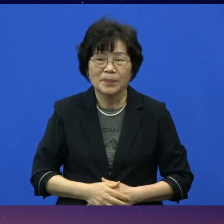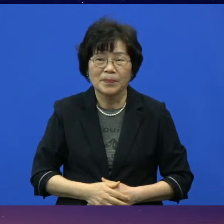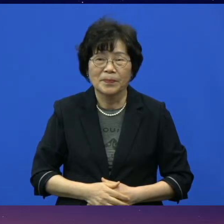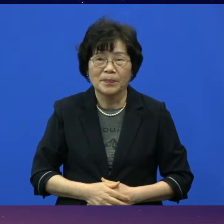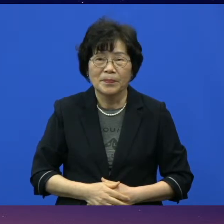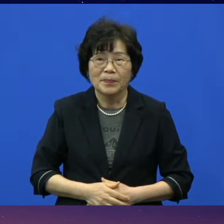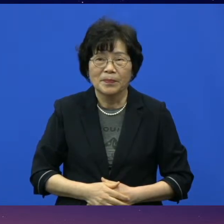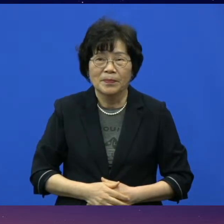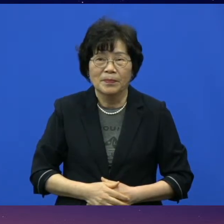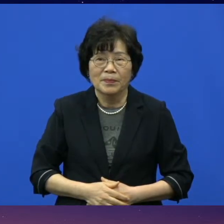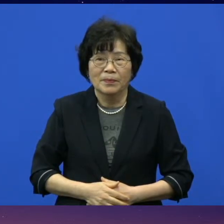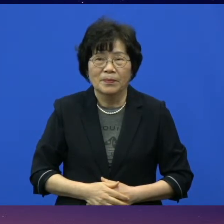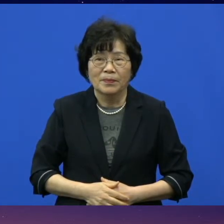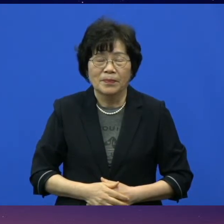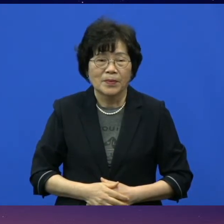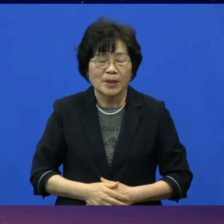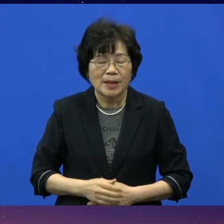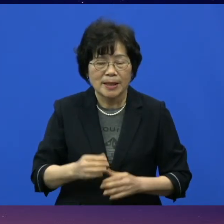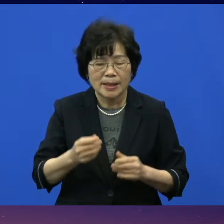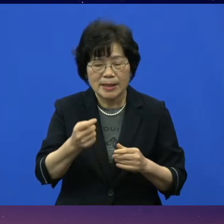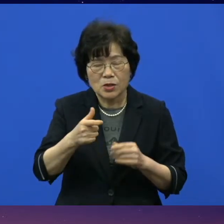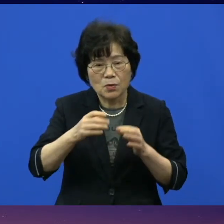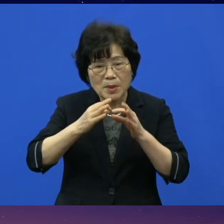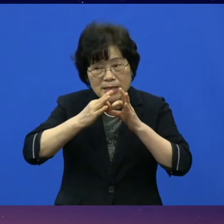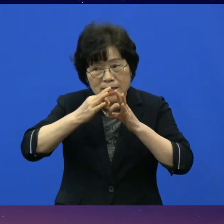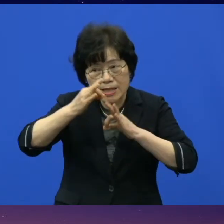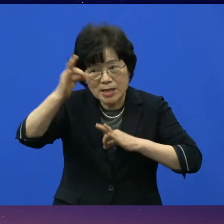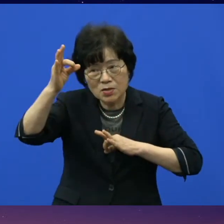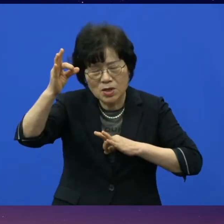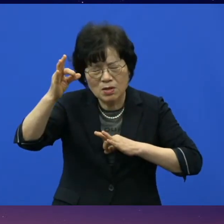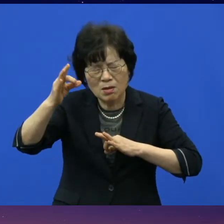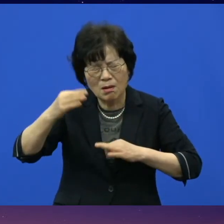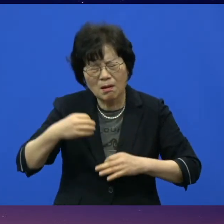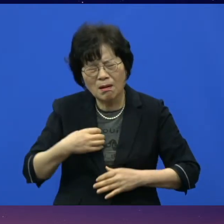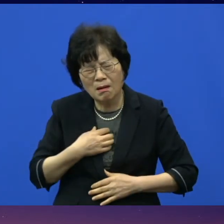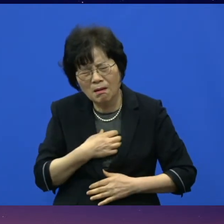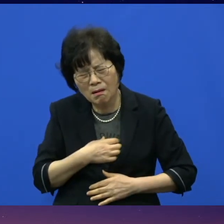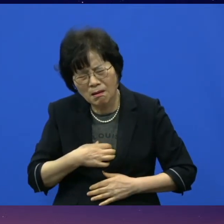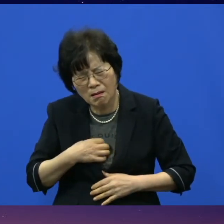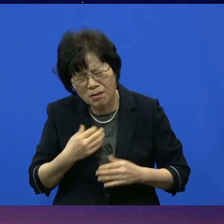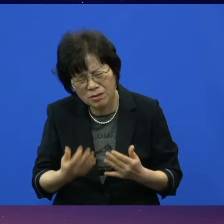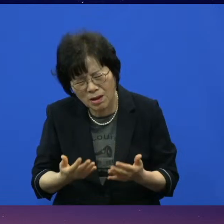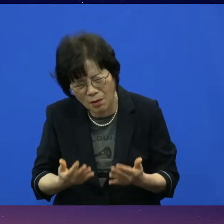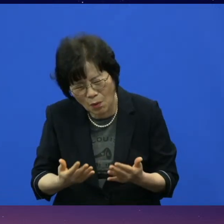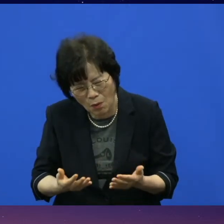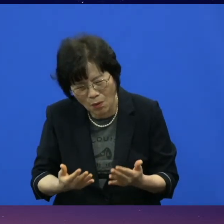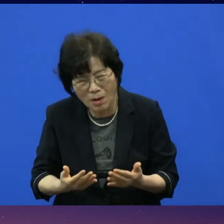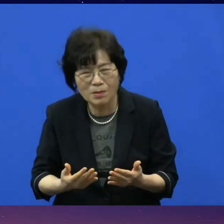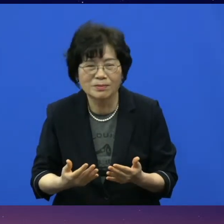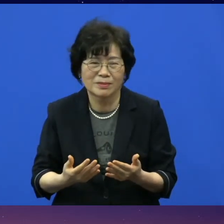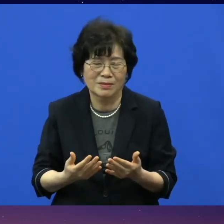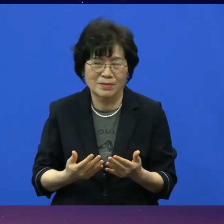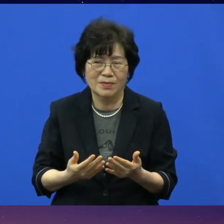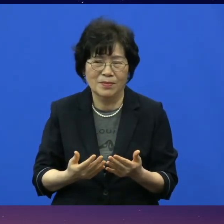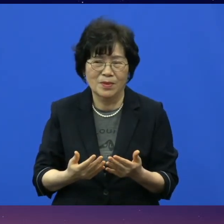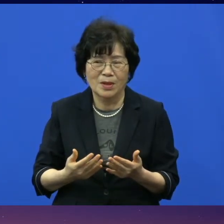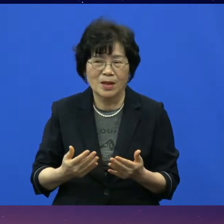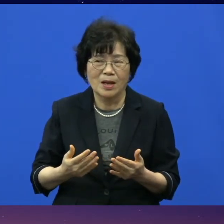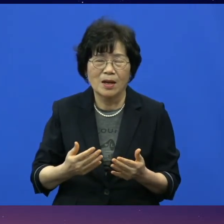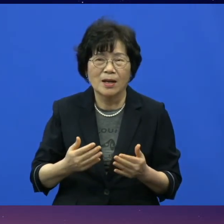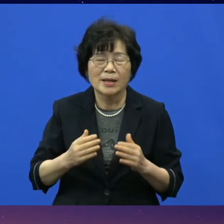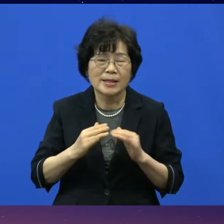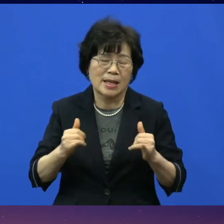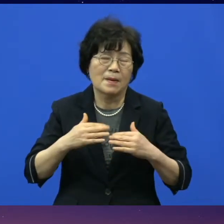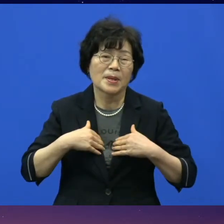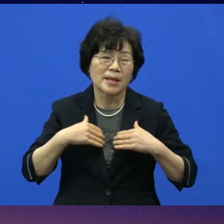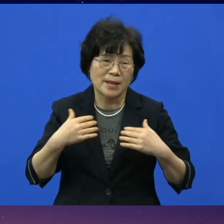틈을 보이죠. 작은 실수에도 그냥 괴로워하고. 그래, 여러분, 우리는 연약한 존재들이에요.